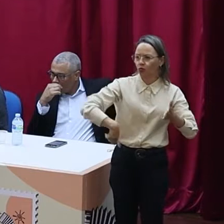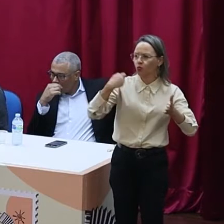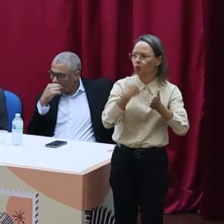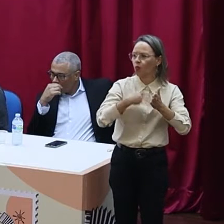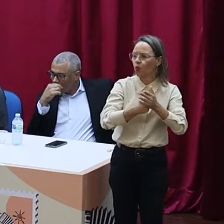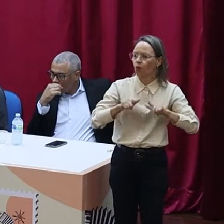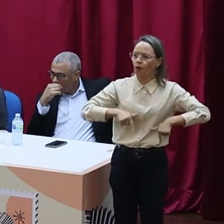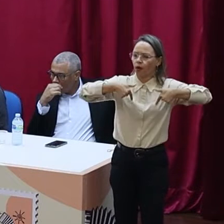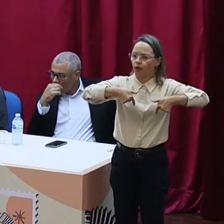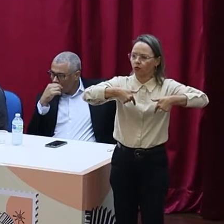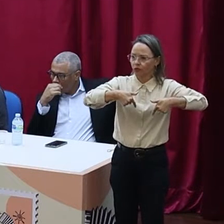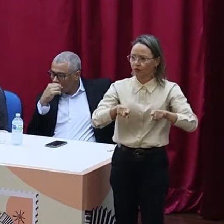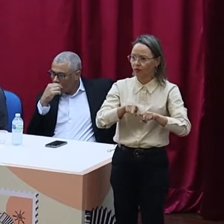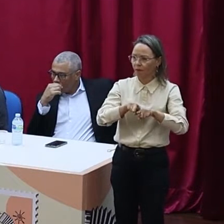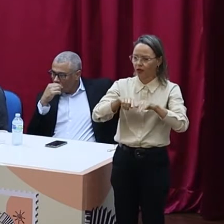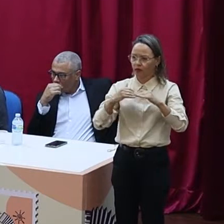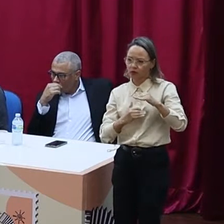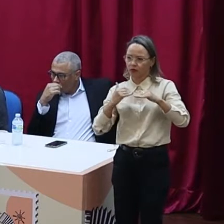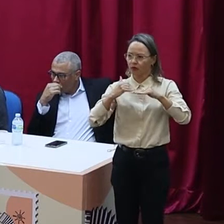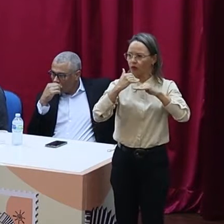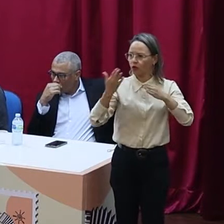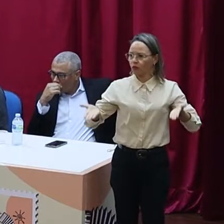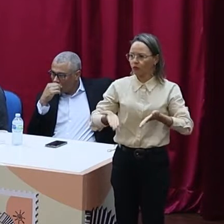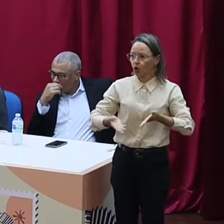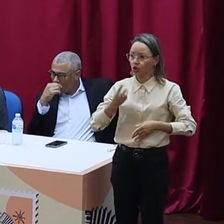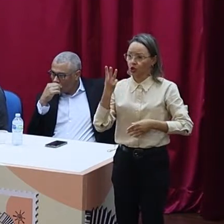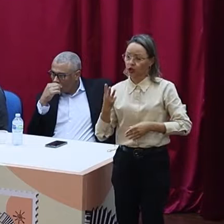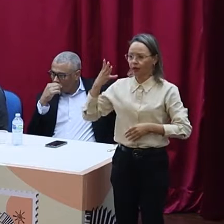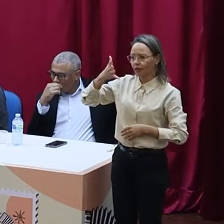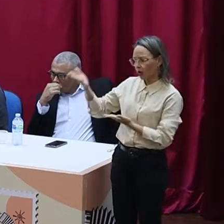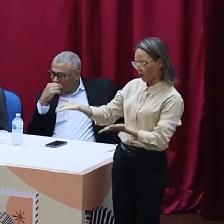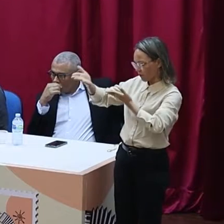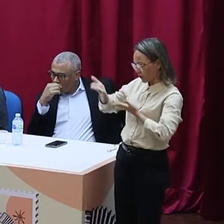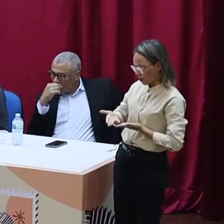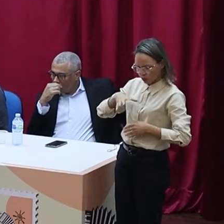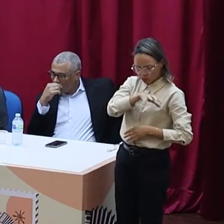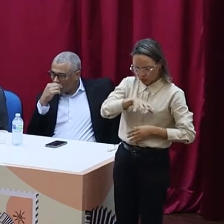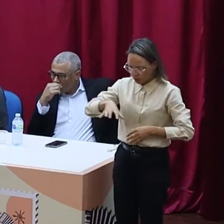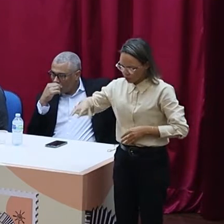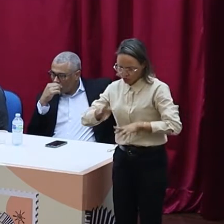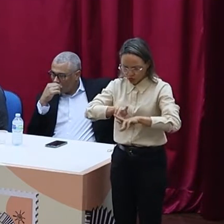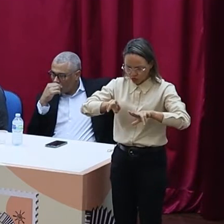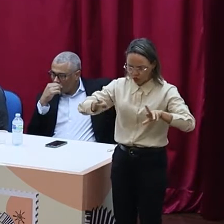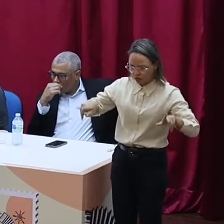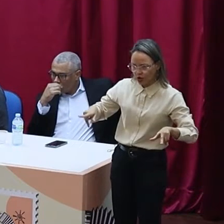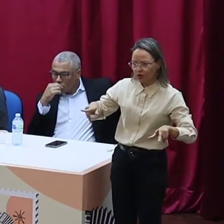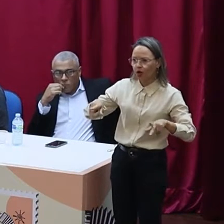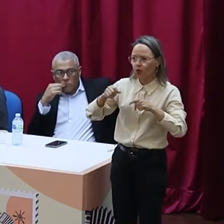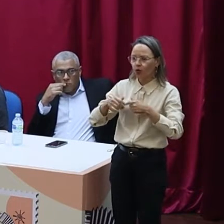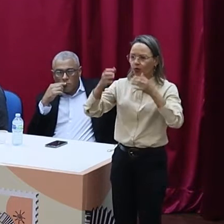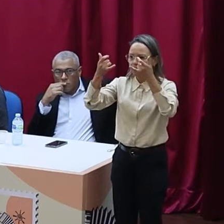justiça e equidade, com três convidados que, a partir de campos diversos e territórios distintos, lançam luz sobre